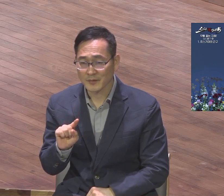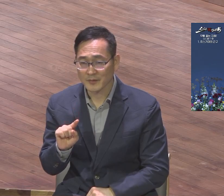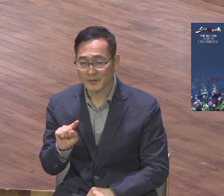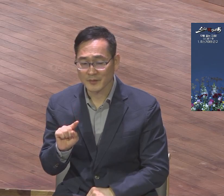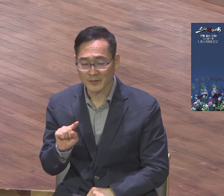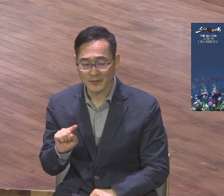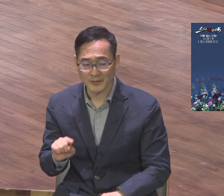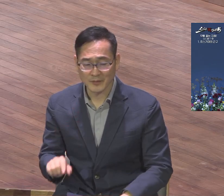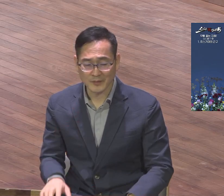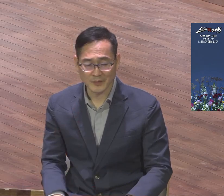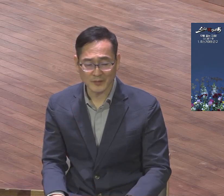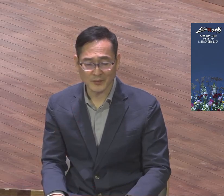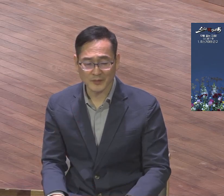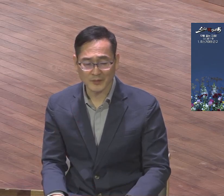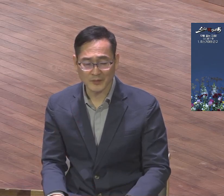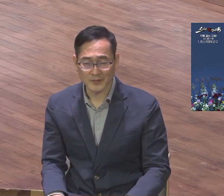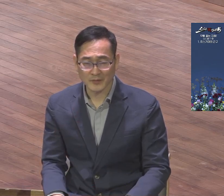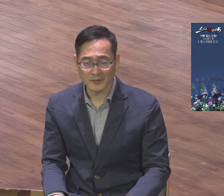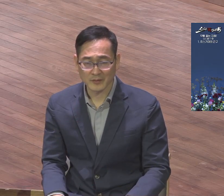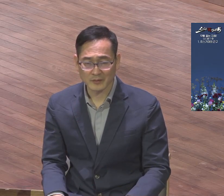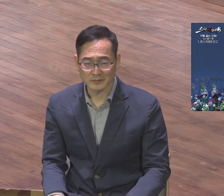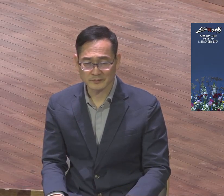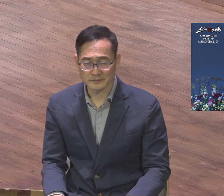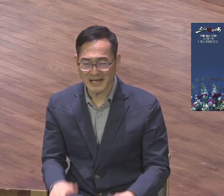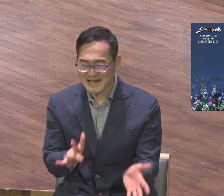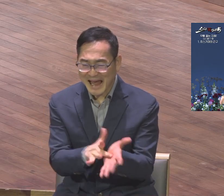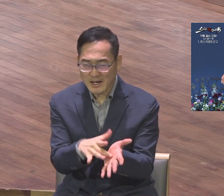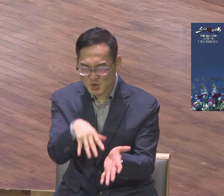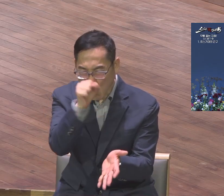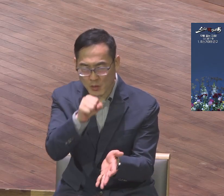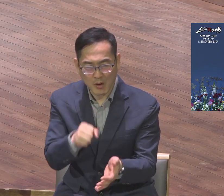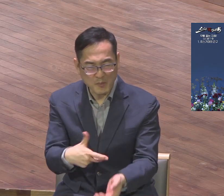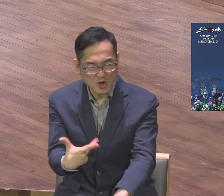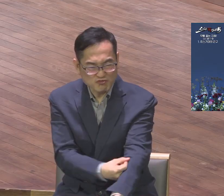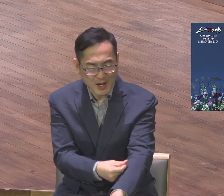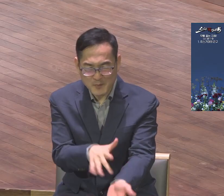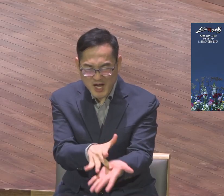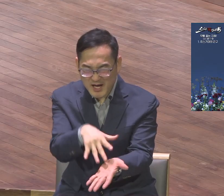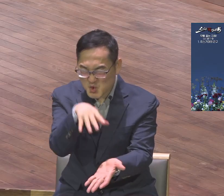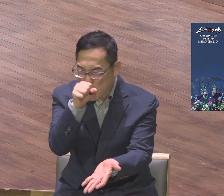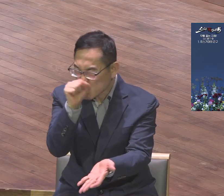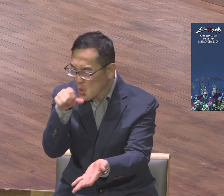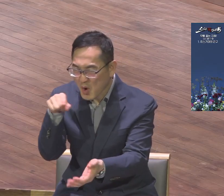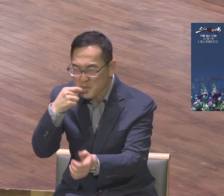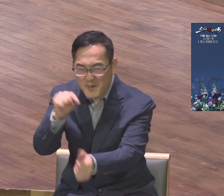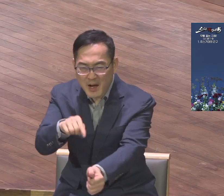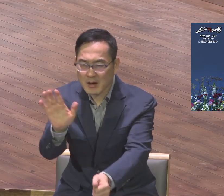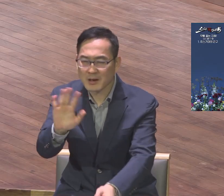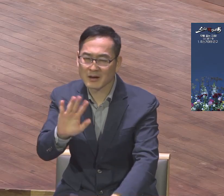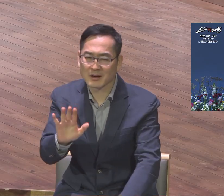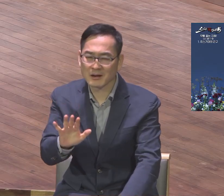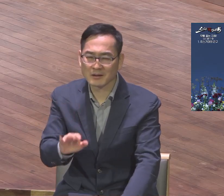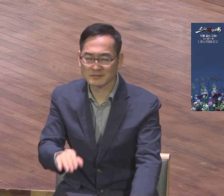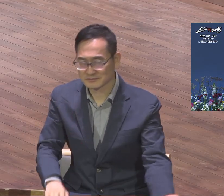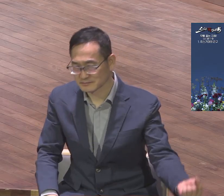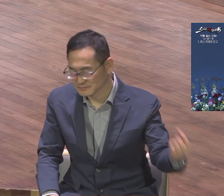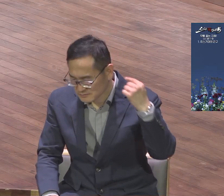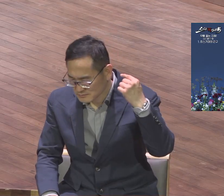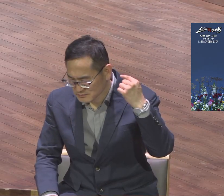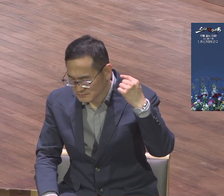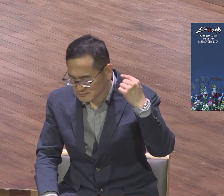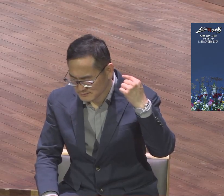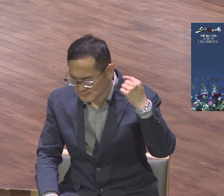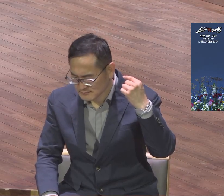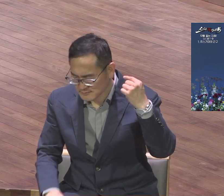사람 찾아다니면 이것저것 찾아다니는 방법 쓴 게 아니에요. 이 주의 종을 통해 말을 듣자마자 거기서 하나님께 무릎을